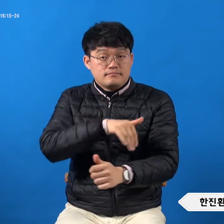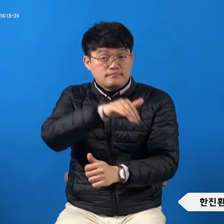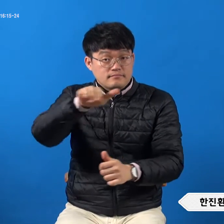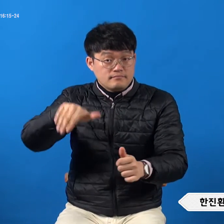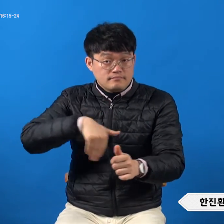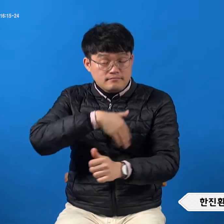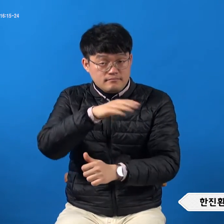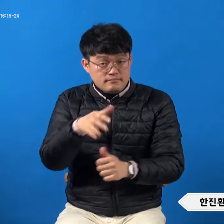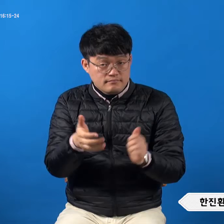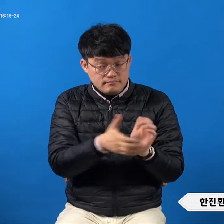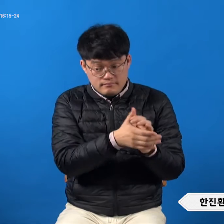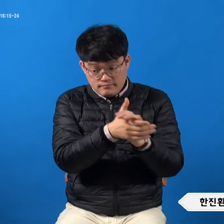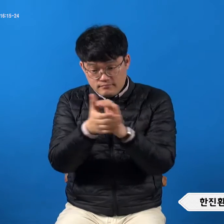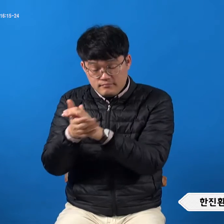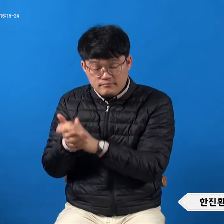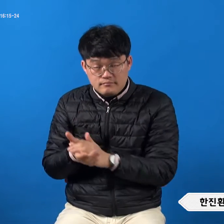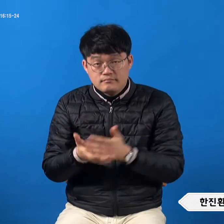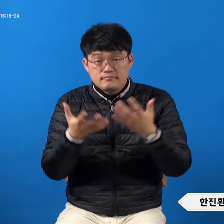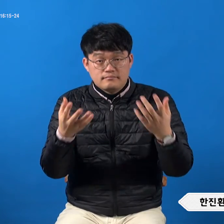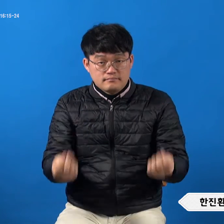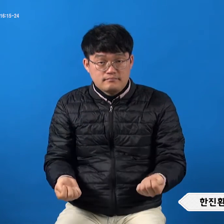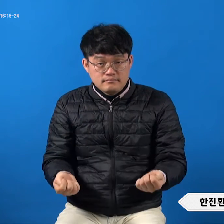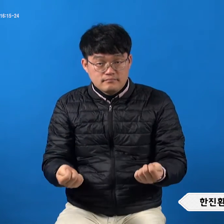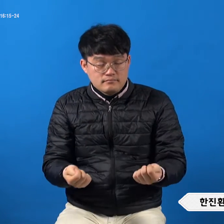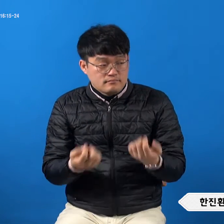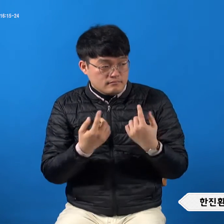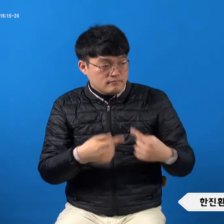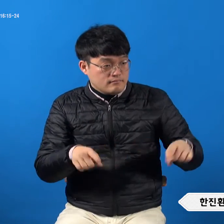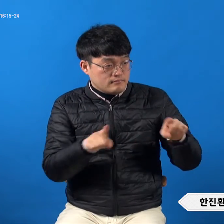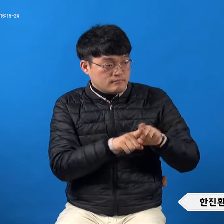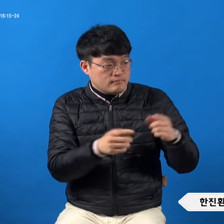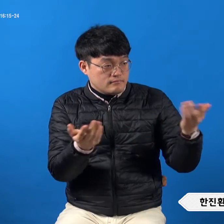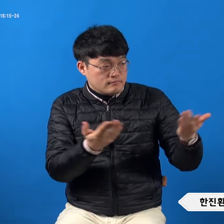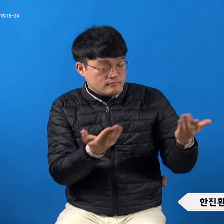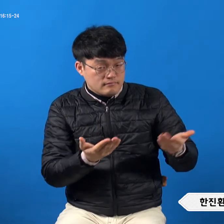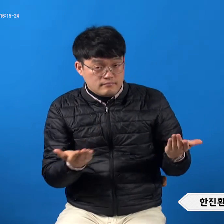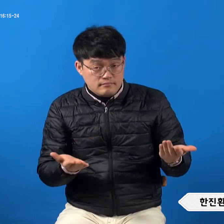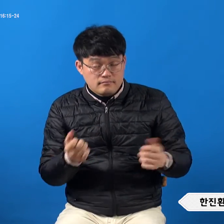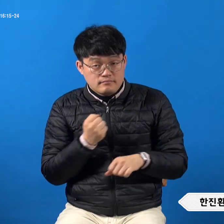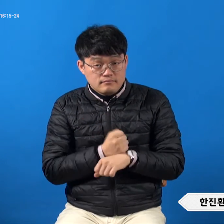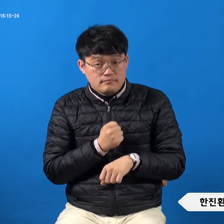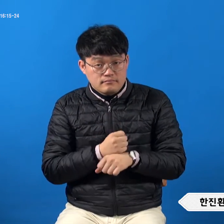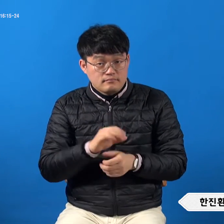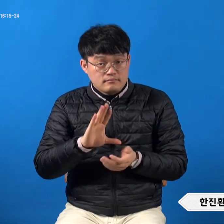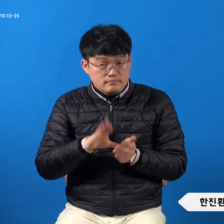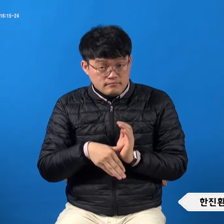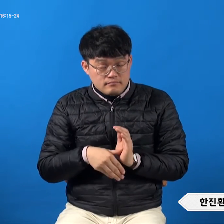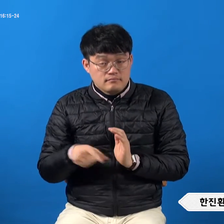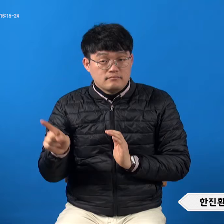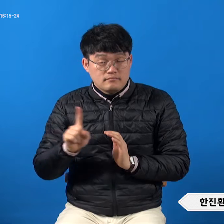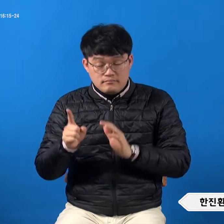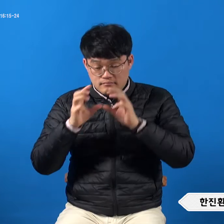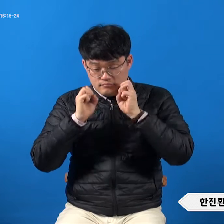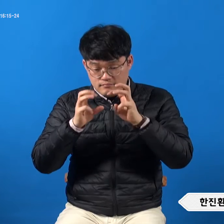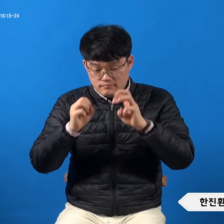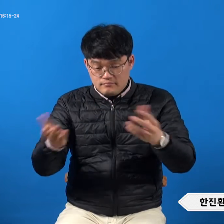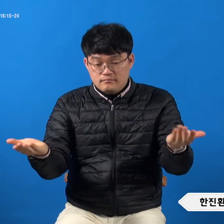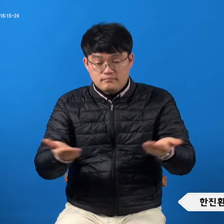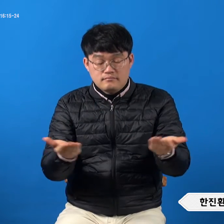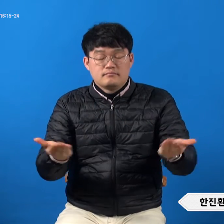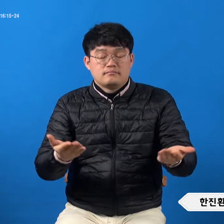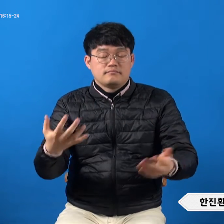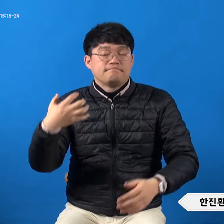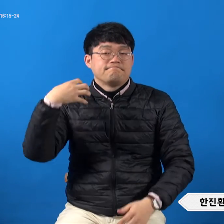여러 친구들이 있었습니다. 그 친구들과 함께 공동의 전선을 펴면서 선교 사역을